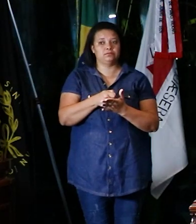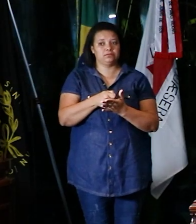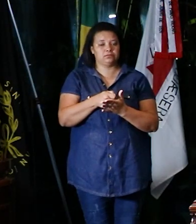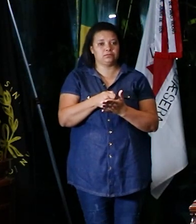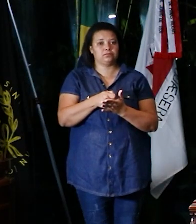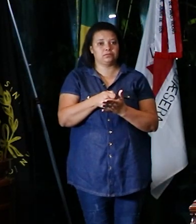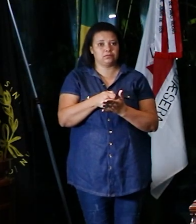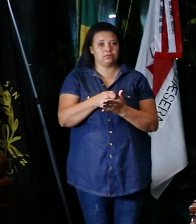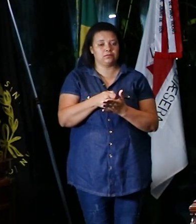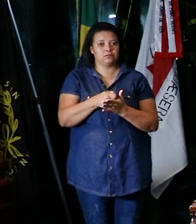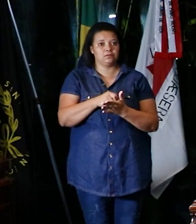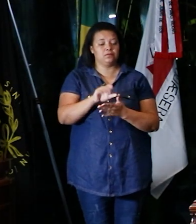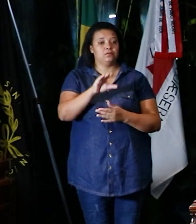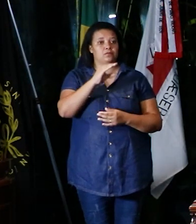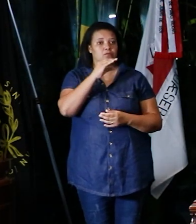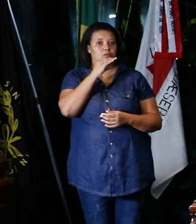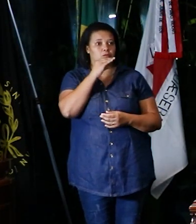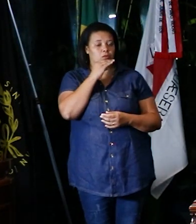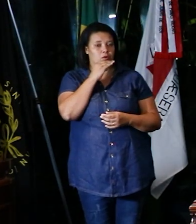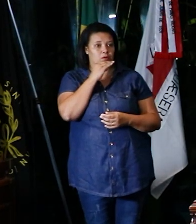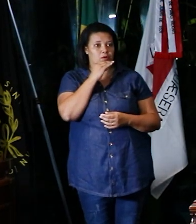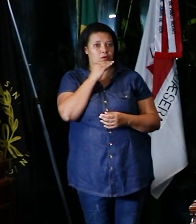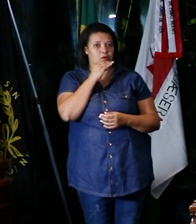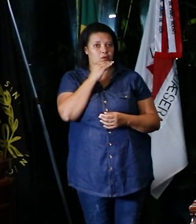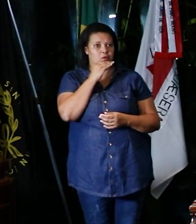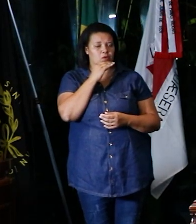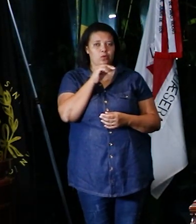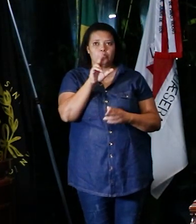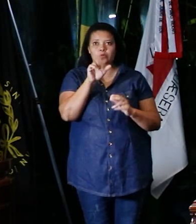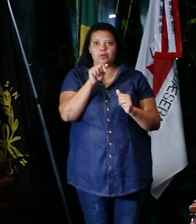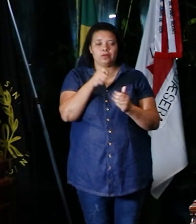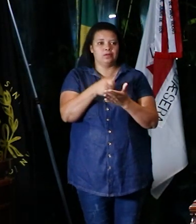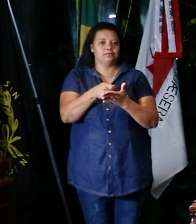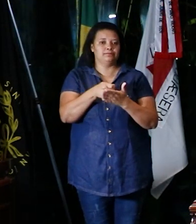e em Drummond não era nunca,